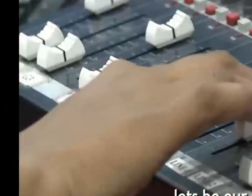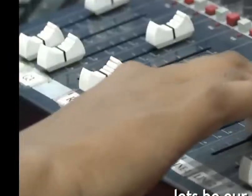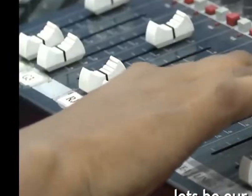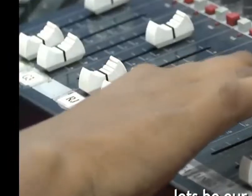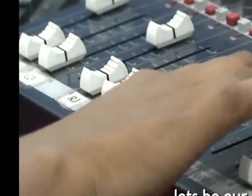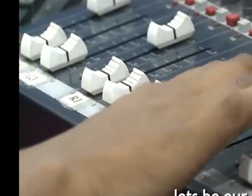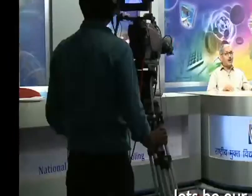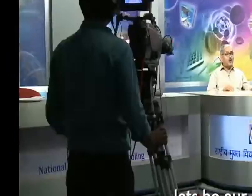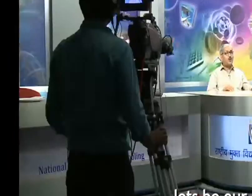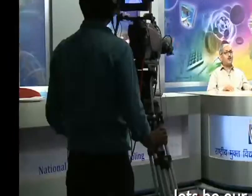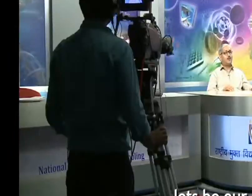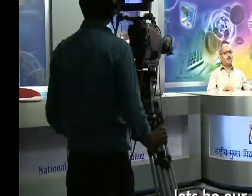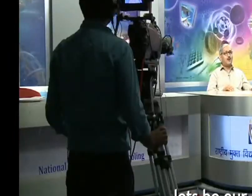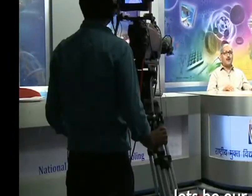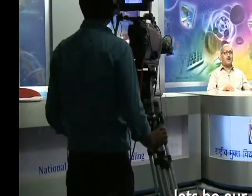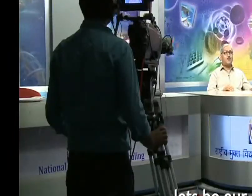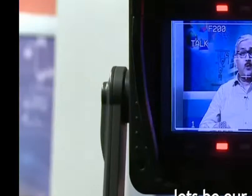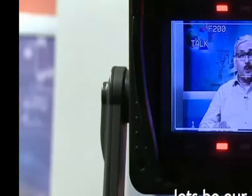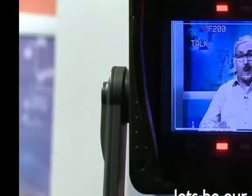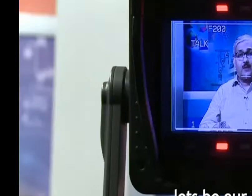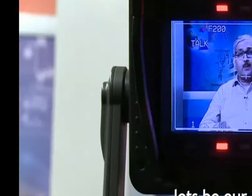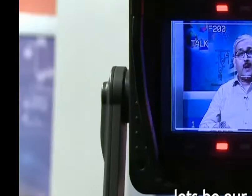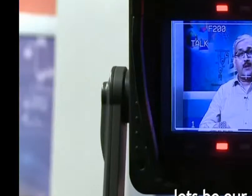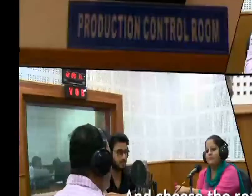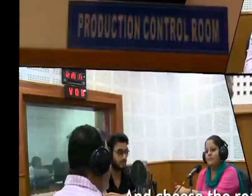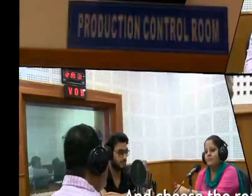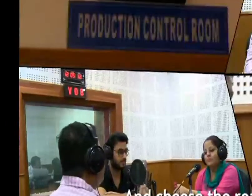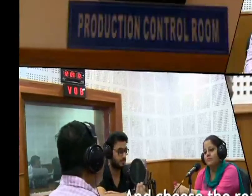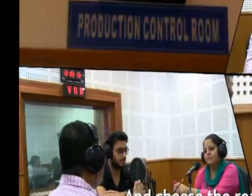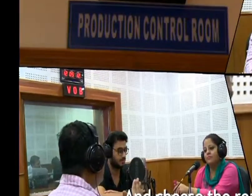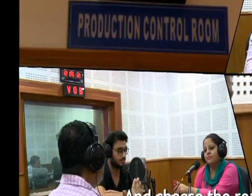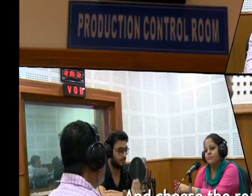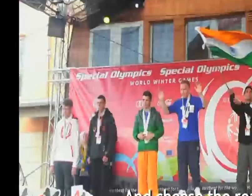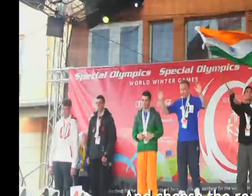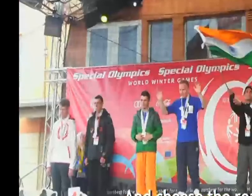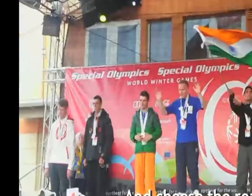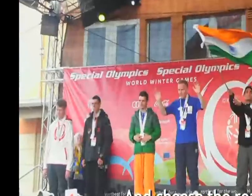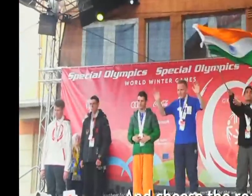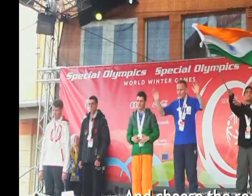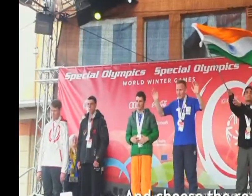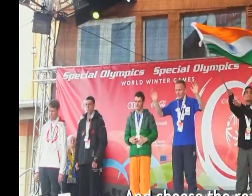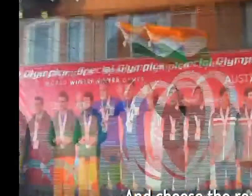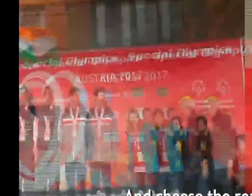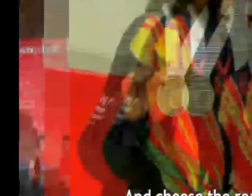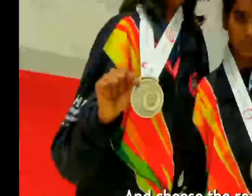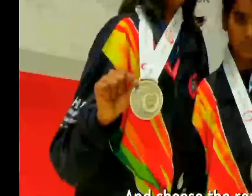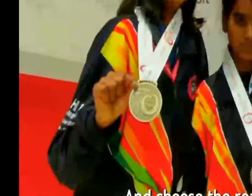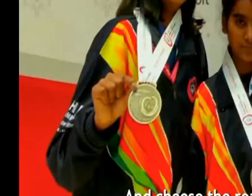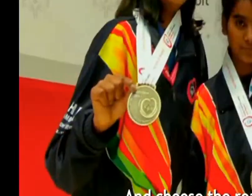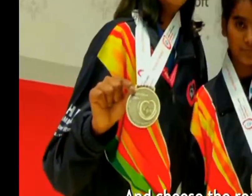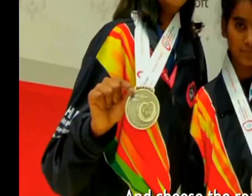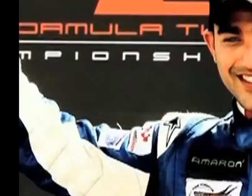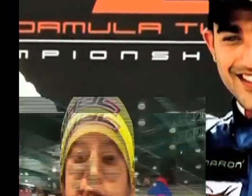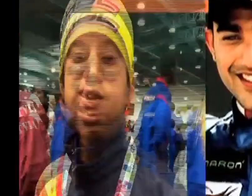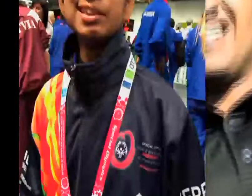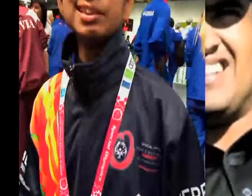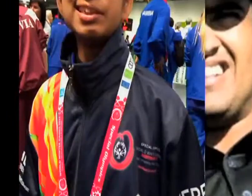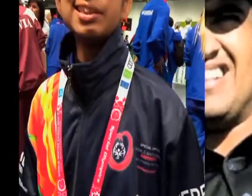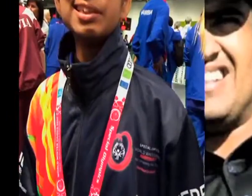दीपक स्वयं बने, हम अपना रास्ता स्वयं चुने,